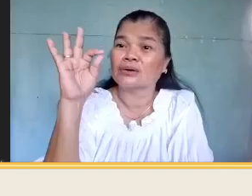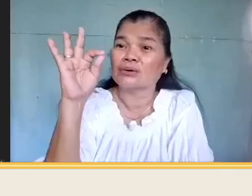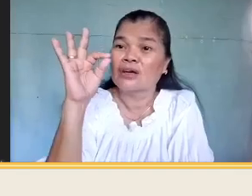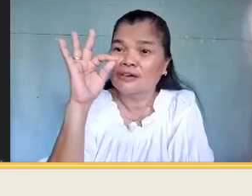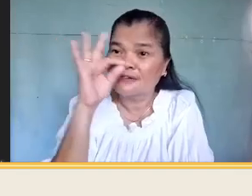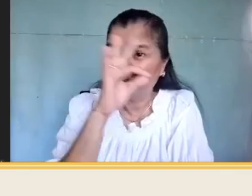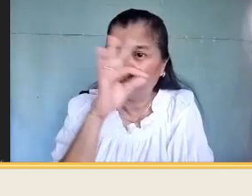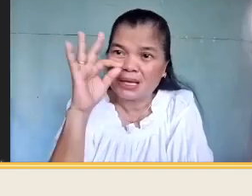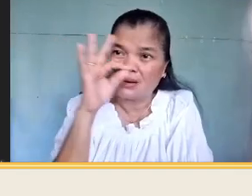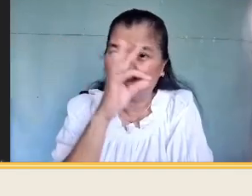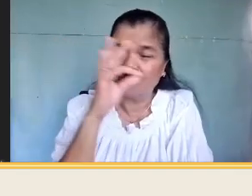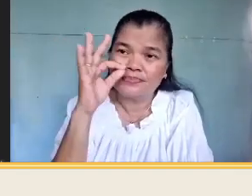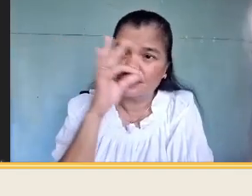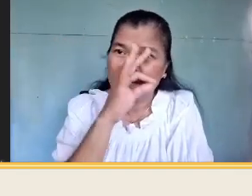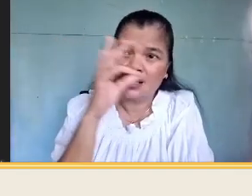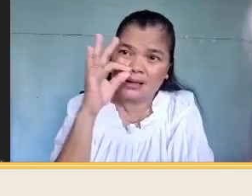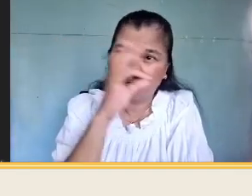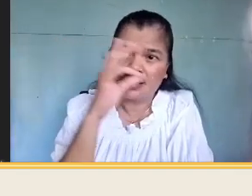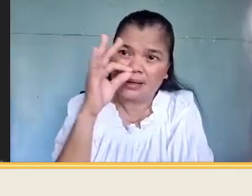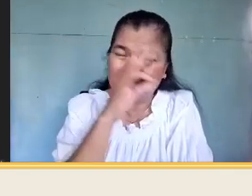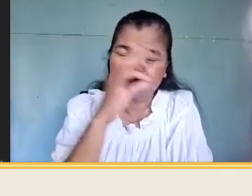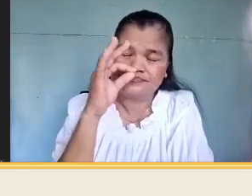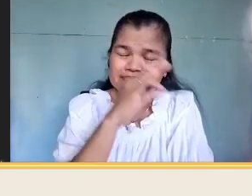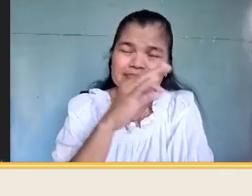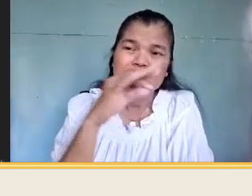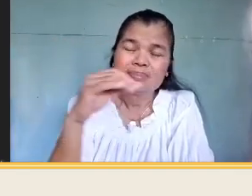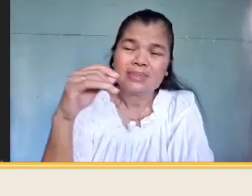At tsaka yung Filipino.